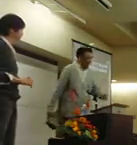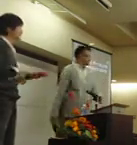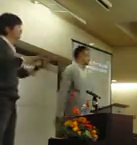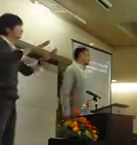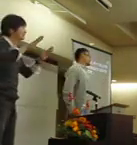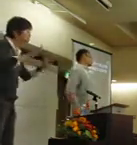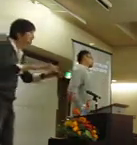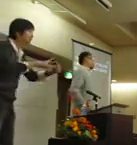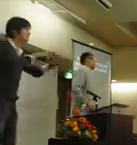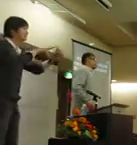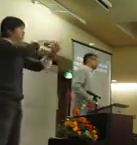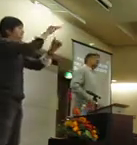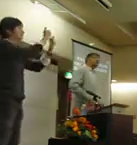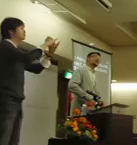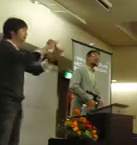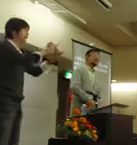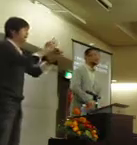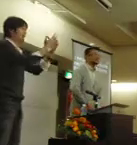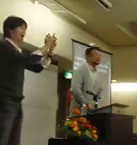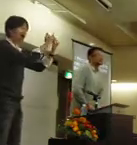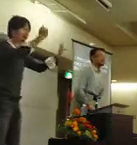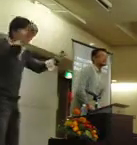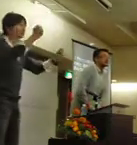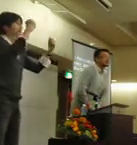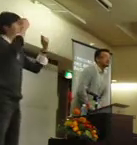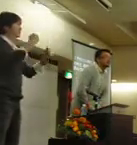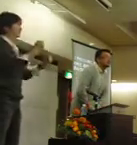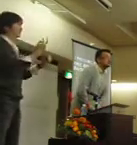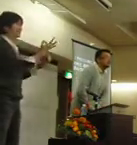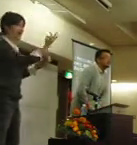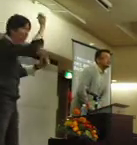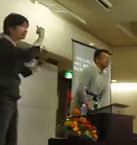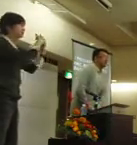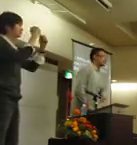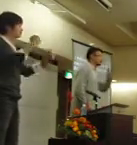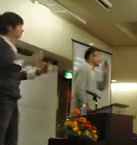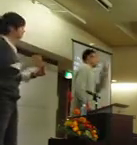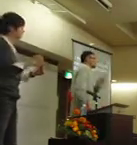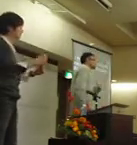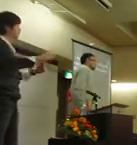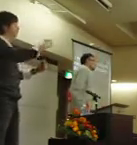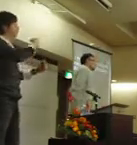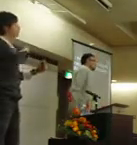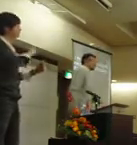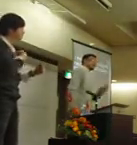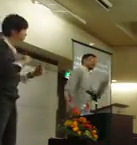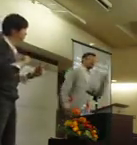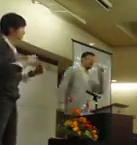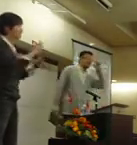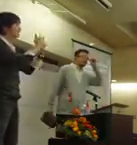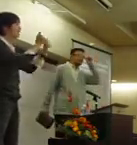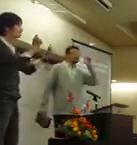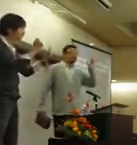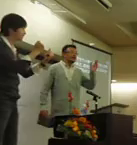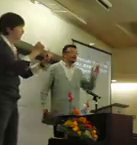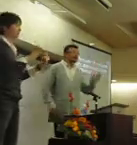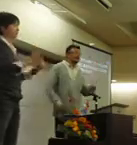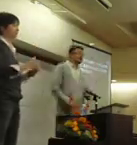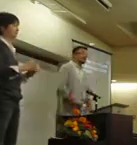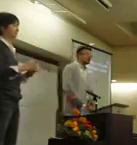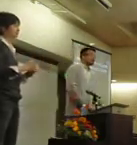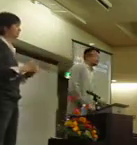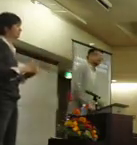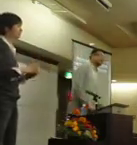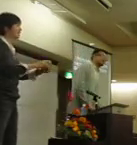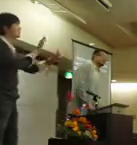今死刑囚が何百人っていいます。私も何人かサ